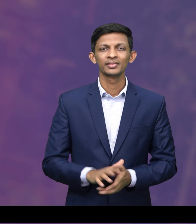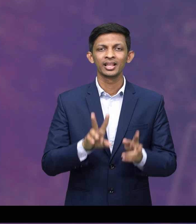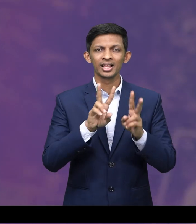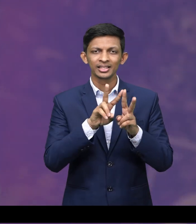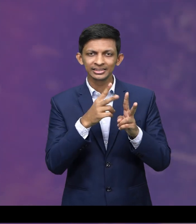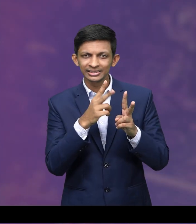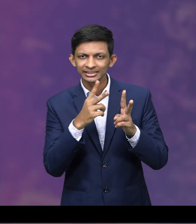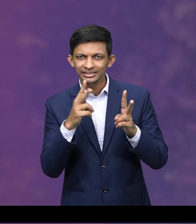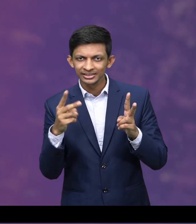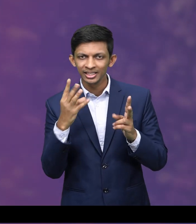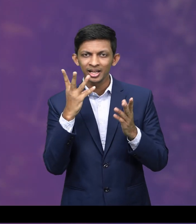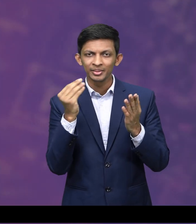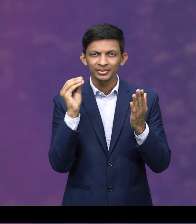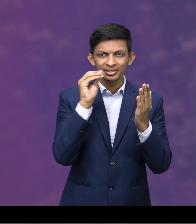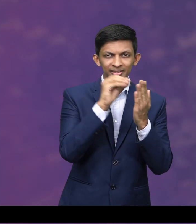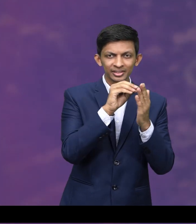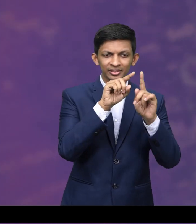వివిధ ఆవర్తన లక్షణాలు,